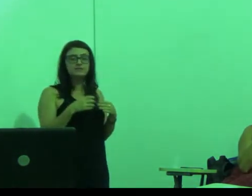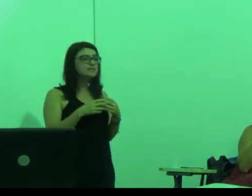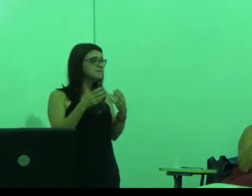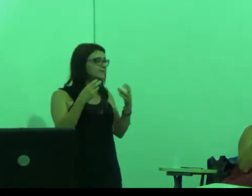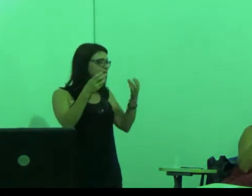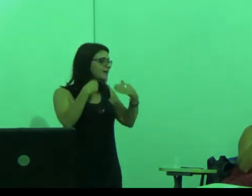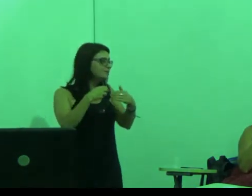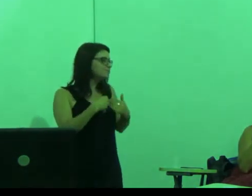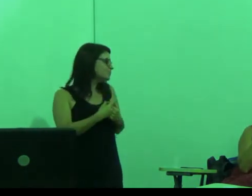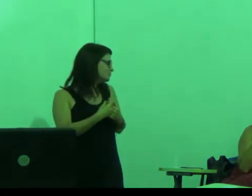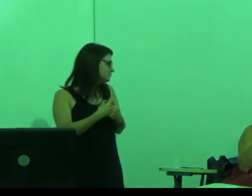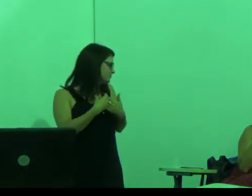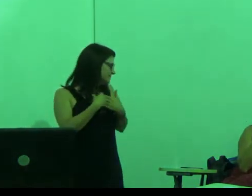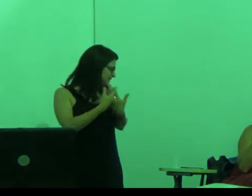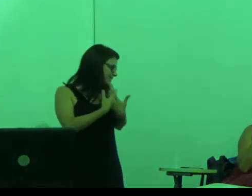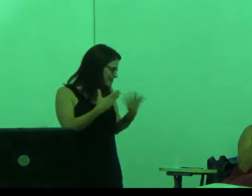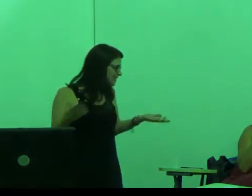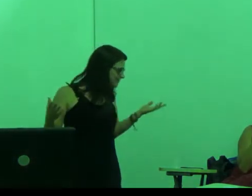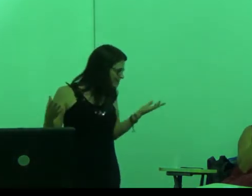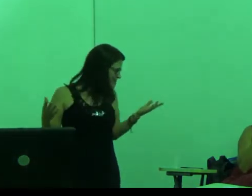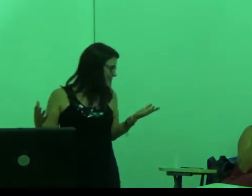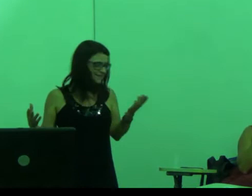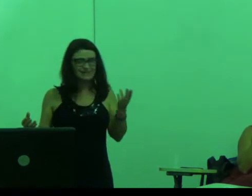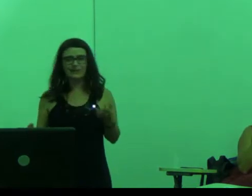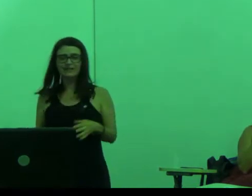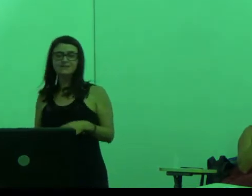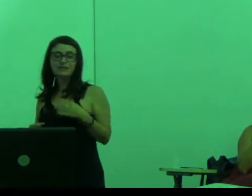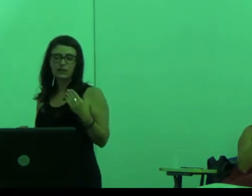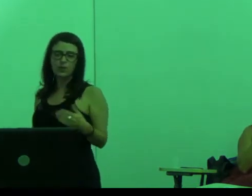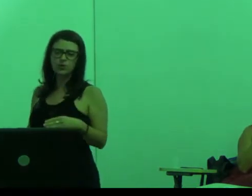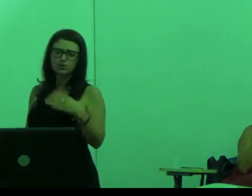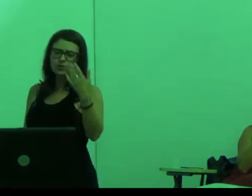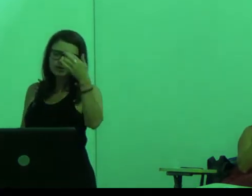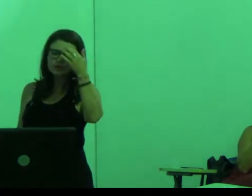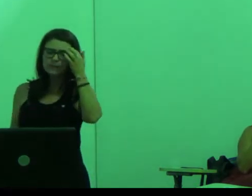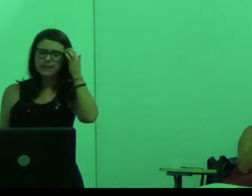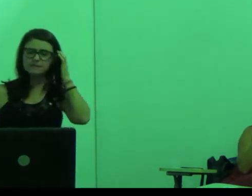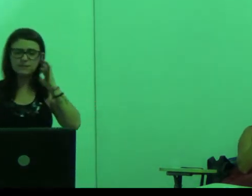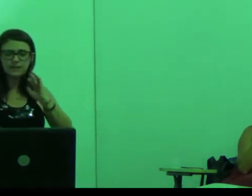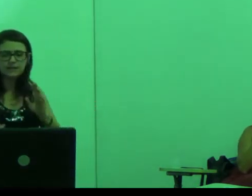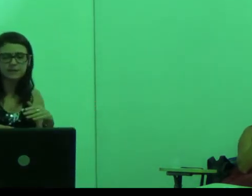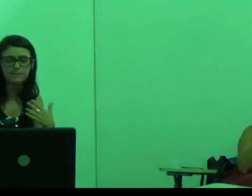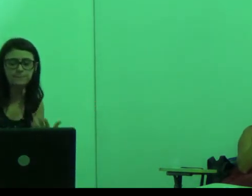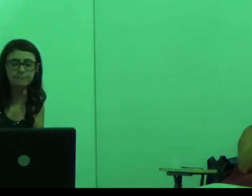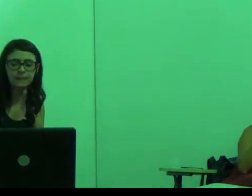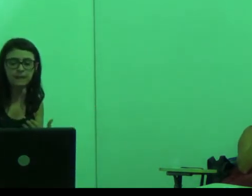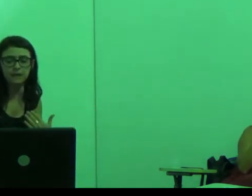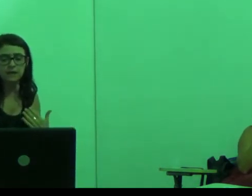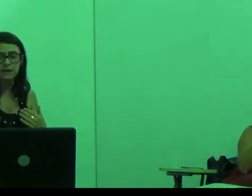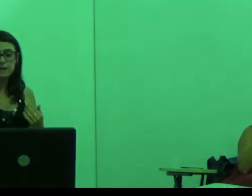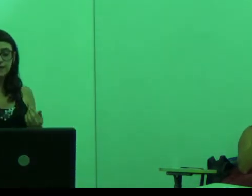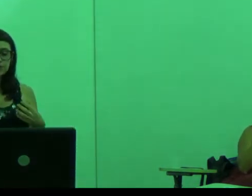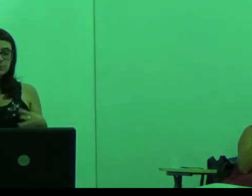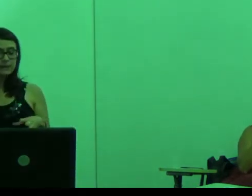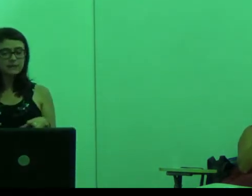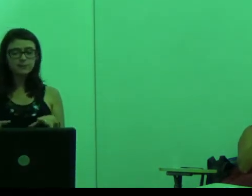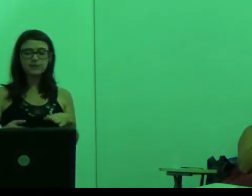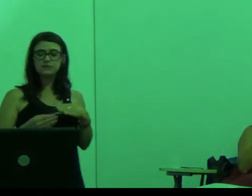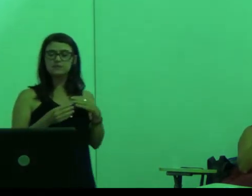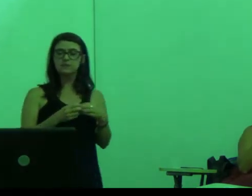então, ela, eu acho que ela revelou isso aí, sabe? Então, ela concordou e tudo mais, então ela ia... E aí eu achei bacana porque ela disse, então,